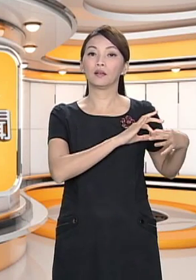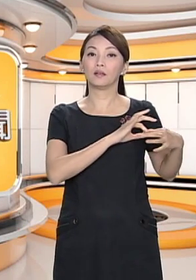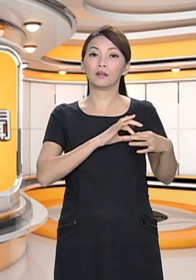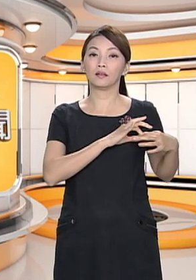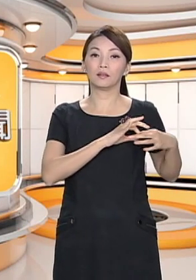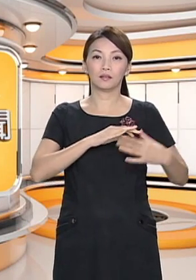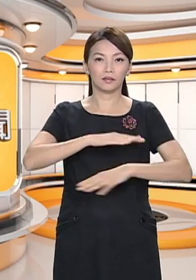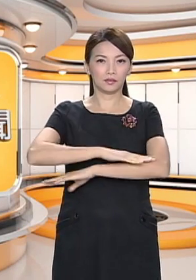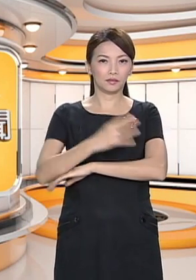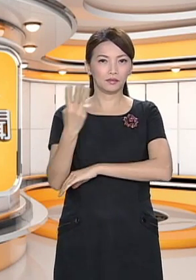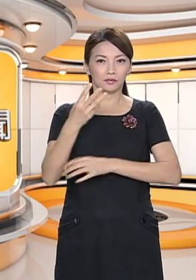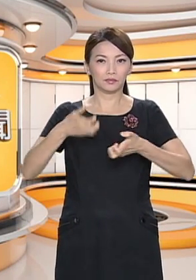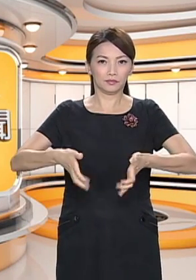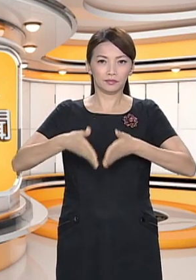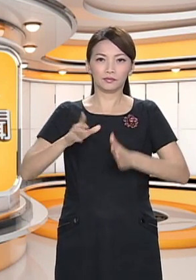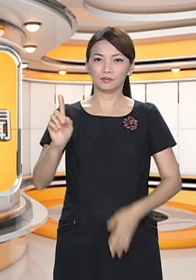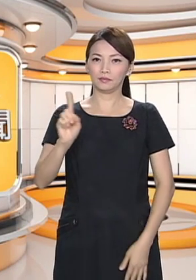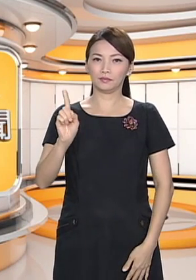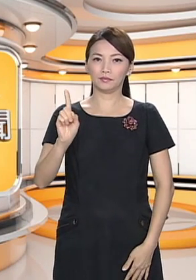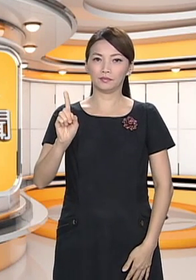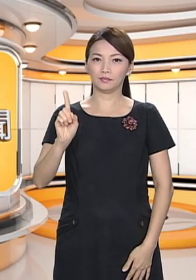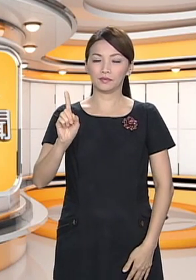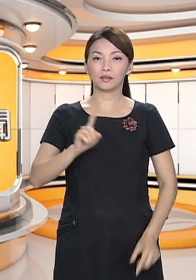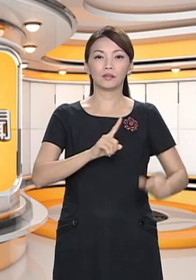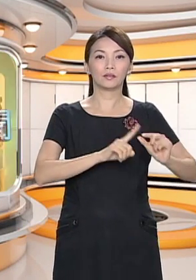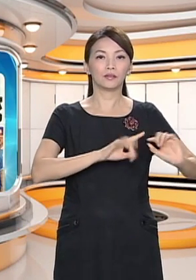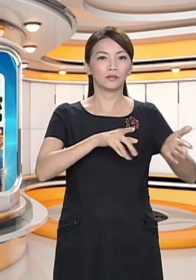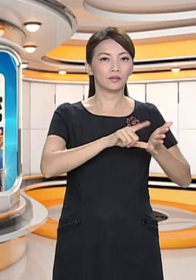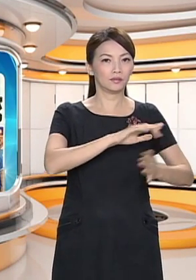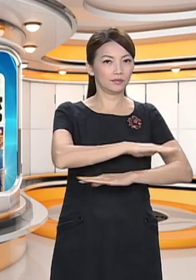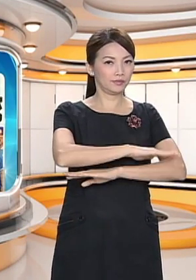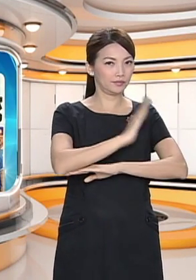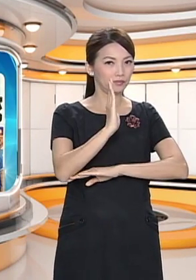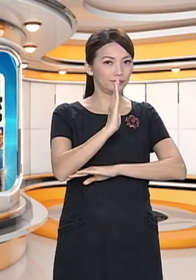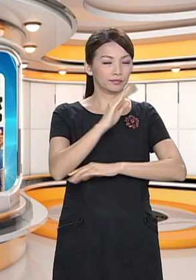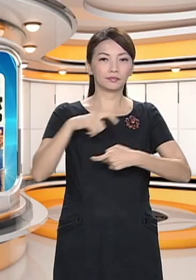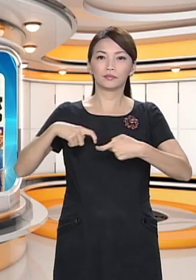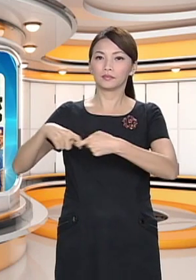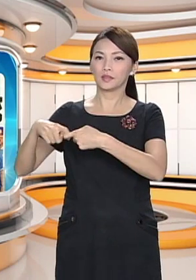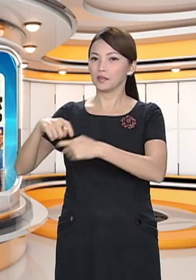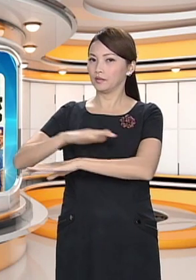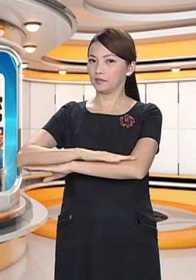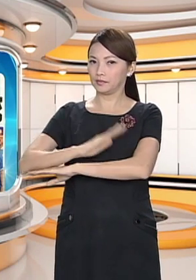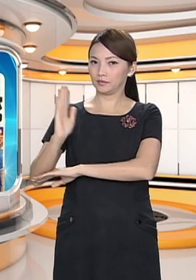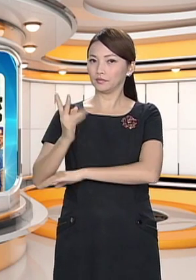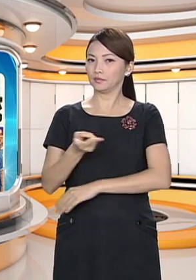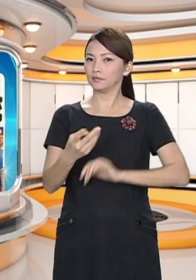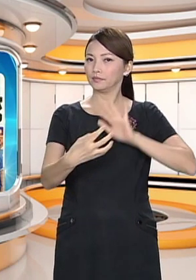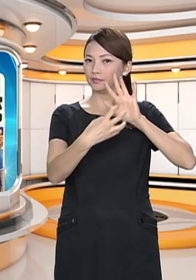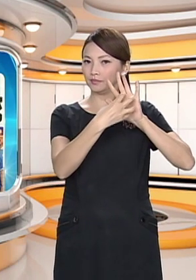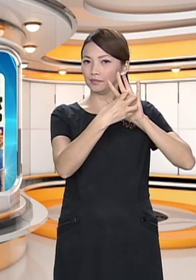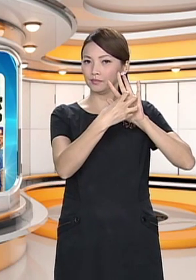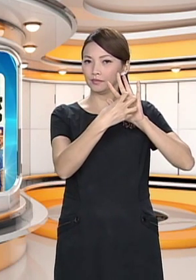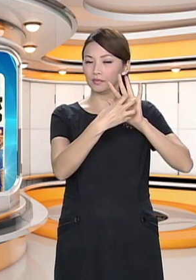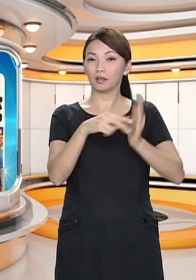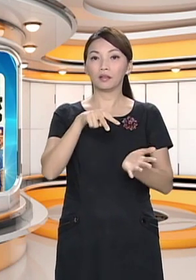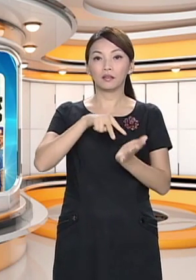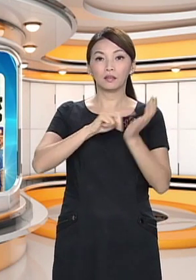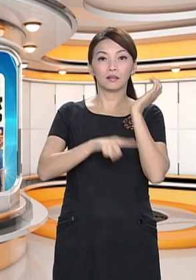来关心各大报的头条焦点。中国时报和联合报的头条是立法院副院长